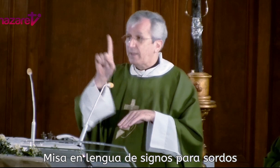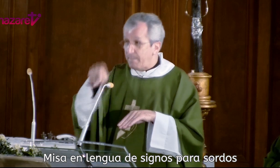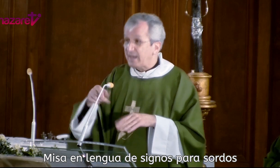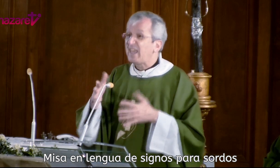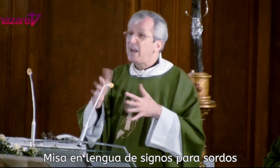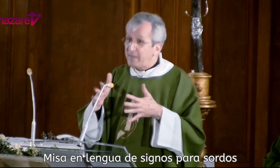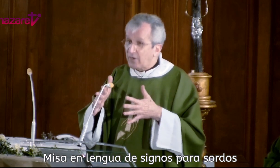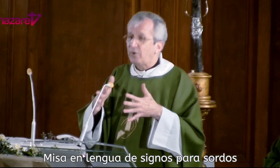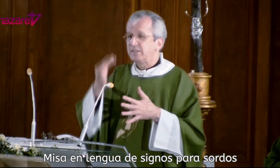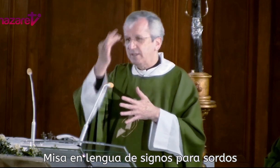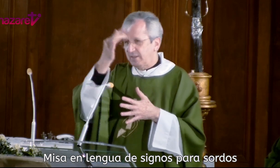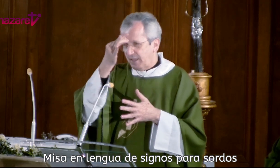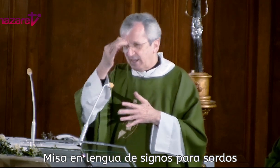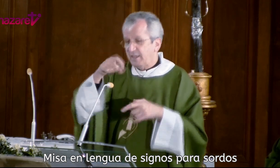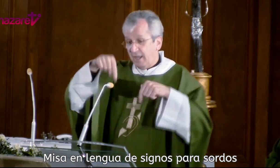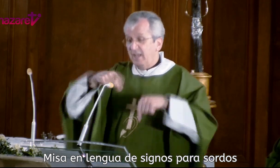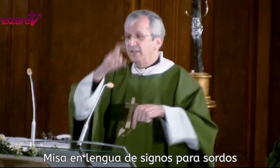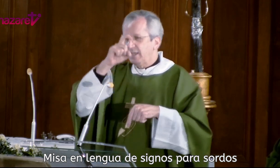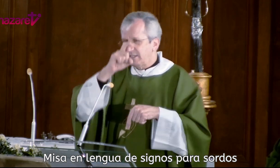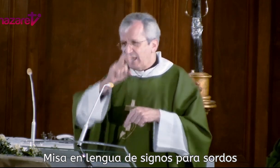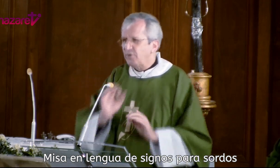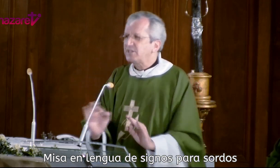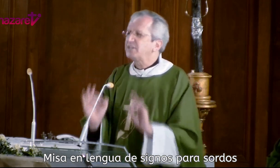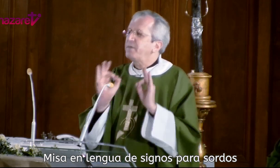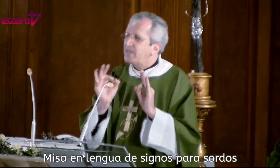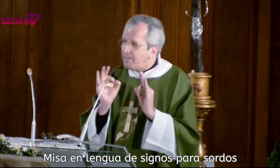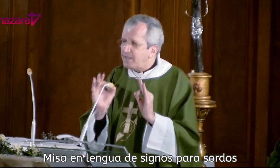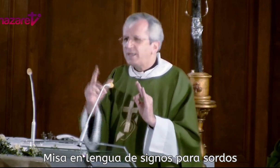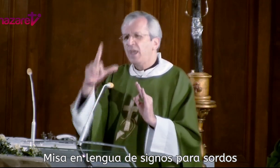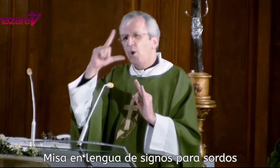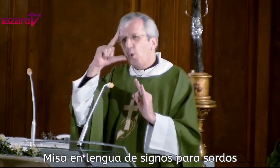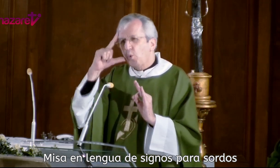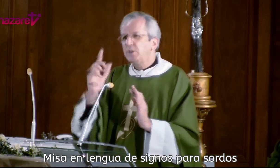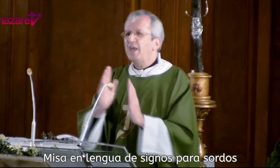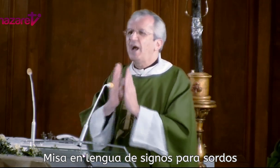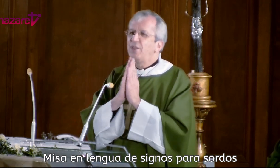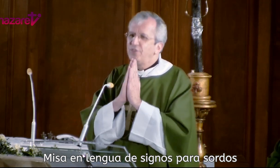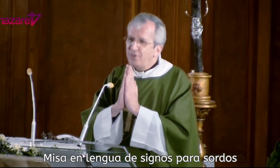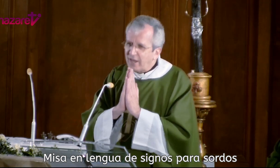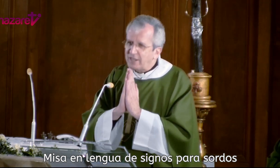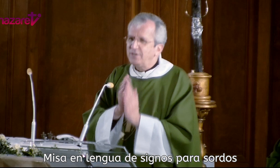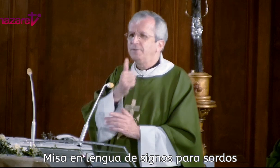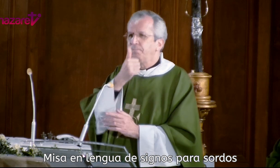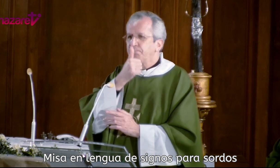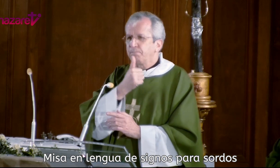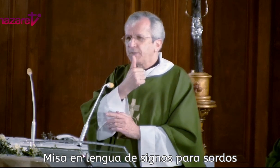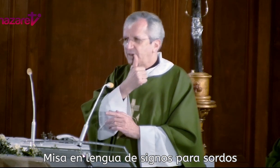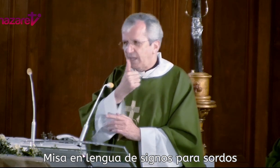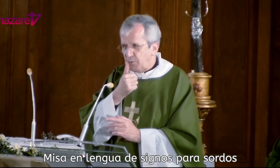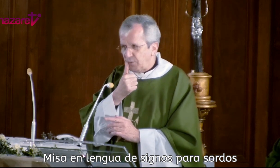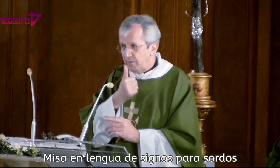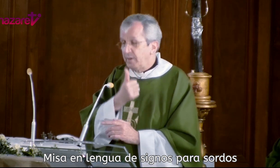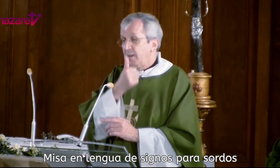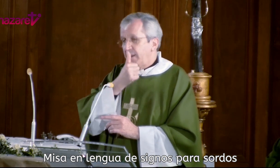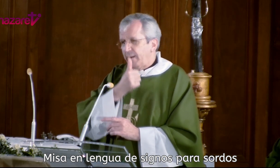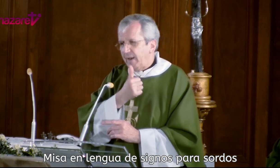también que el miércoles de ceniza de este año sea especialmente un día de oración y de ayuno. El